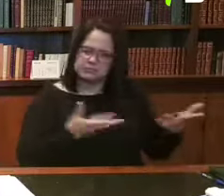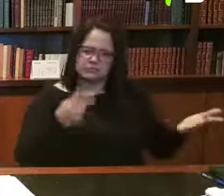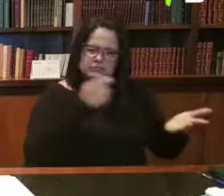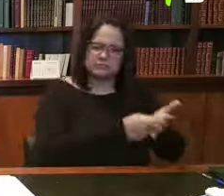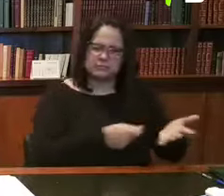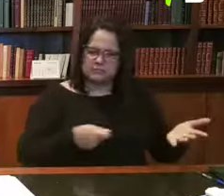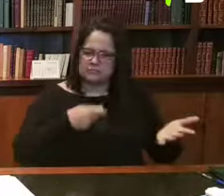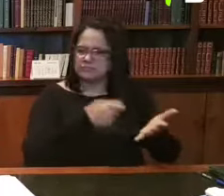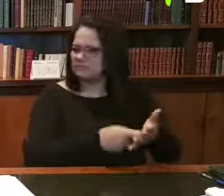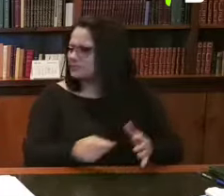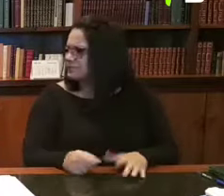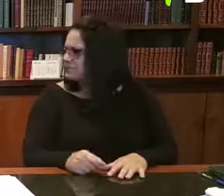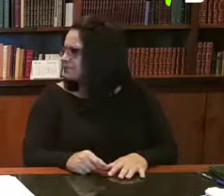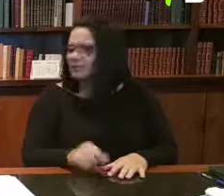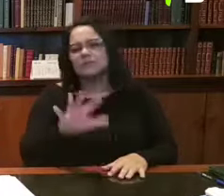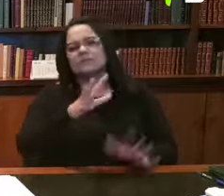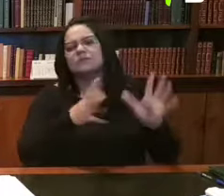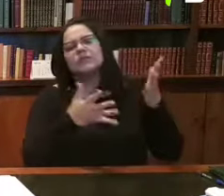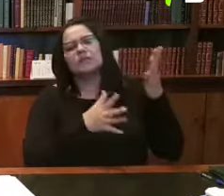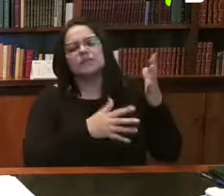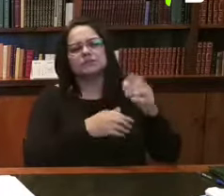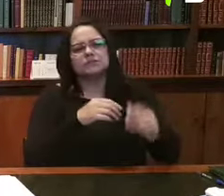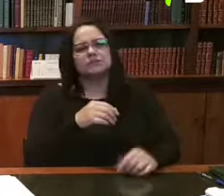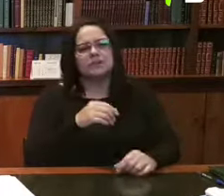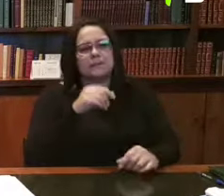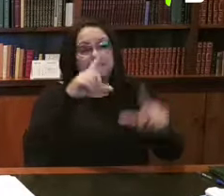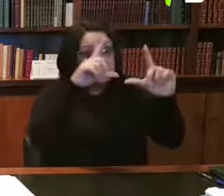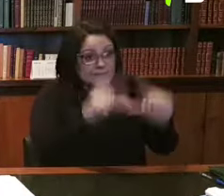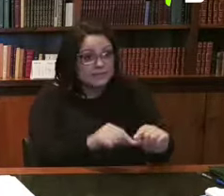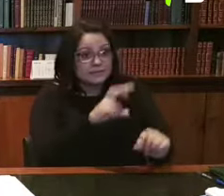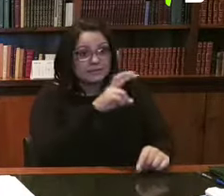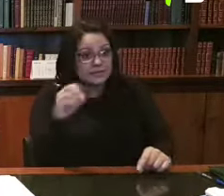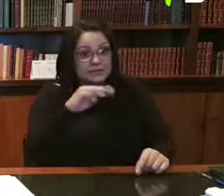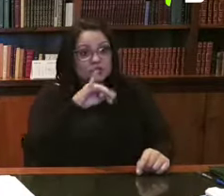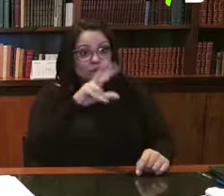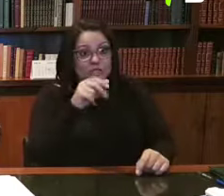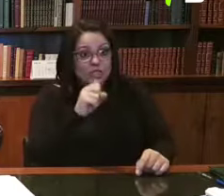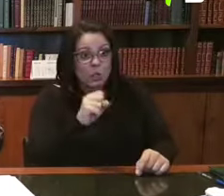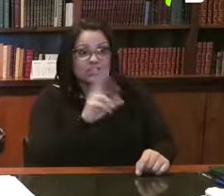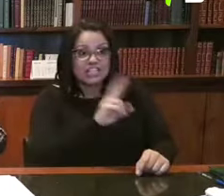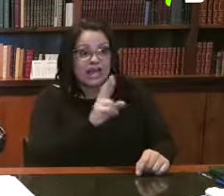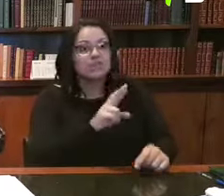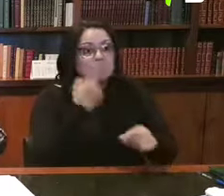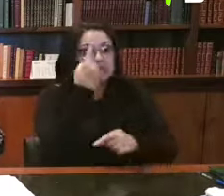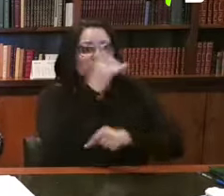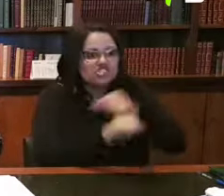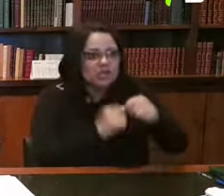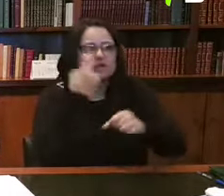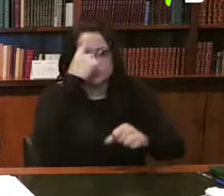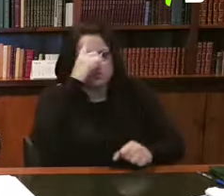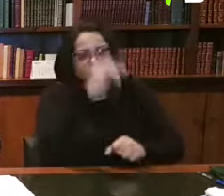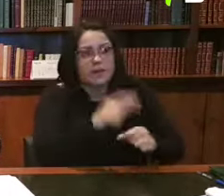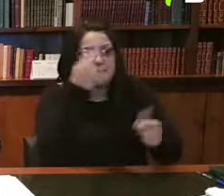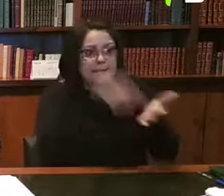júri foi tens aqui aproximadamente menos 500 milhões já é por dia aproximadamente sem sem